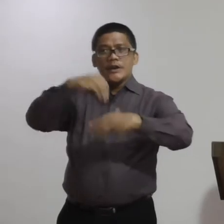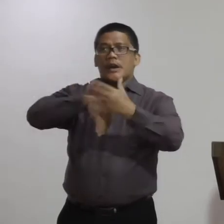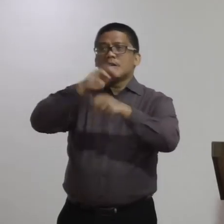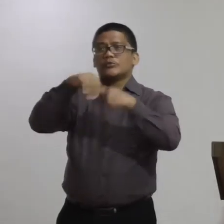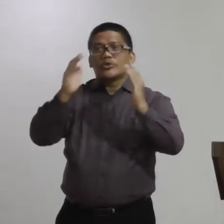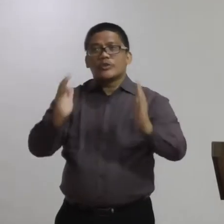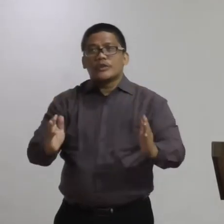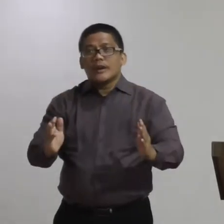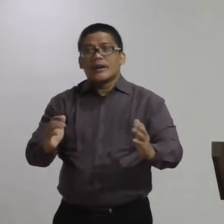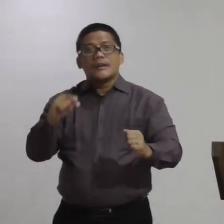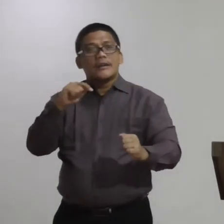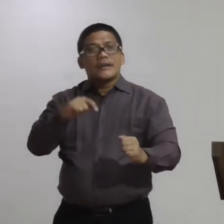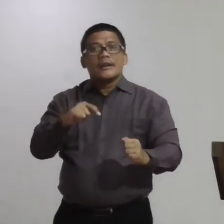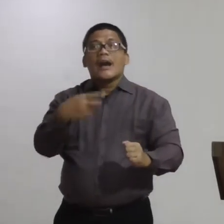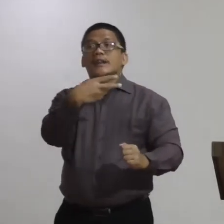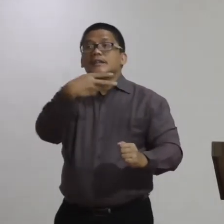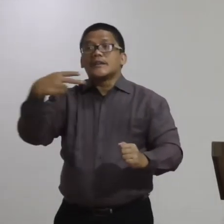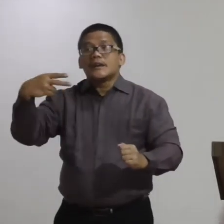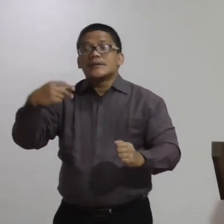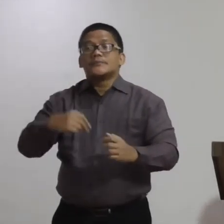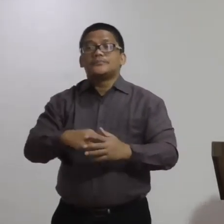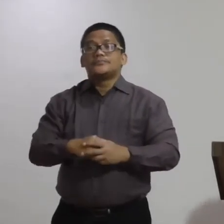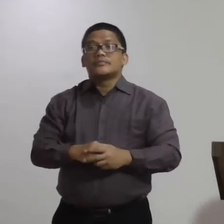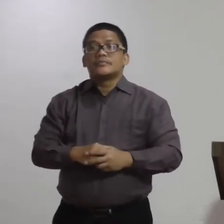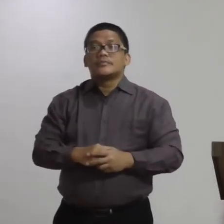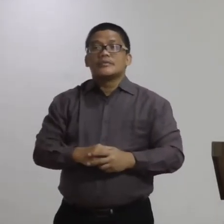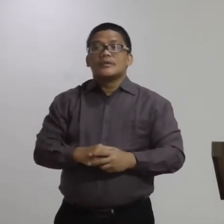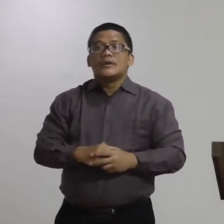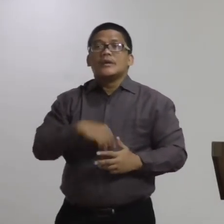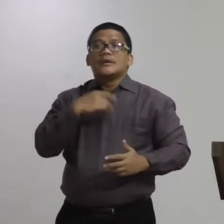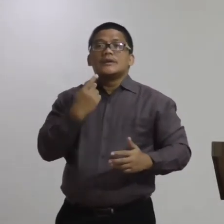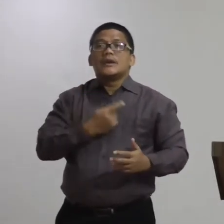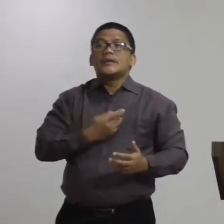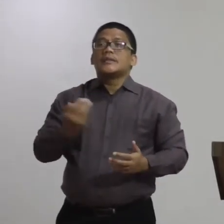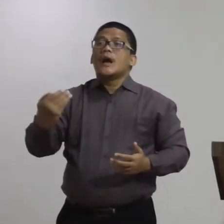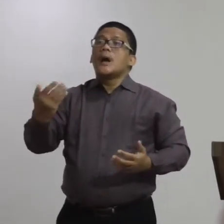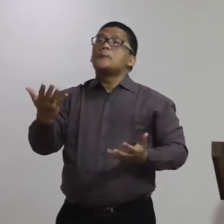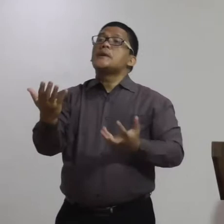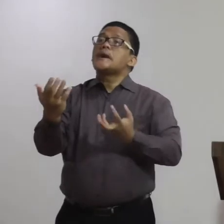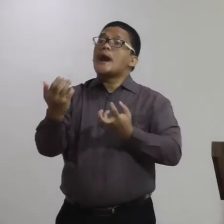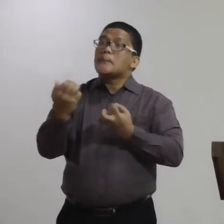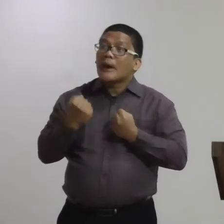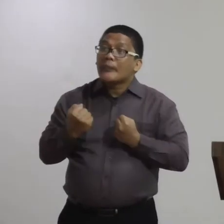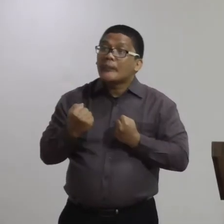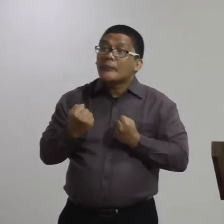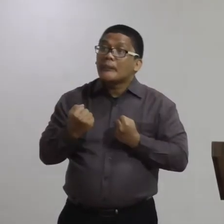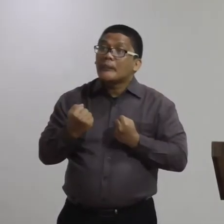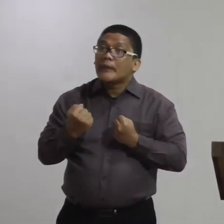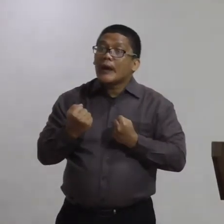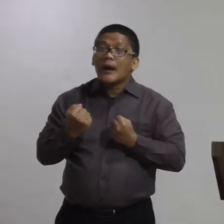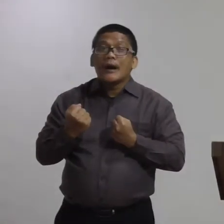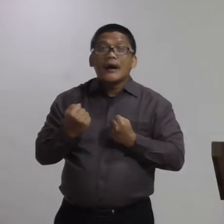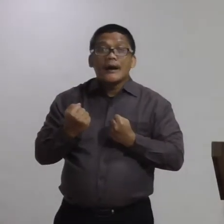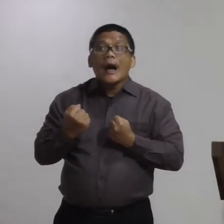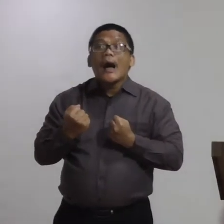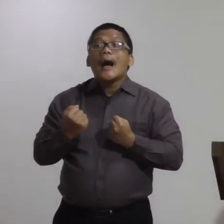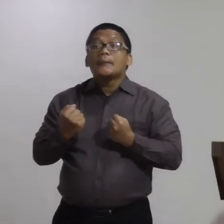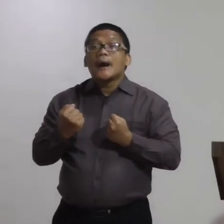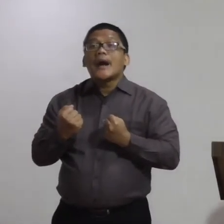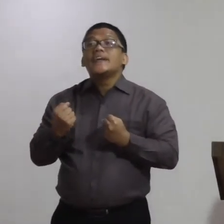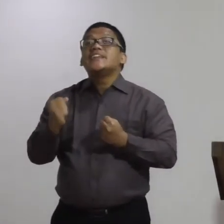sorga, ini berarti bahwa ini kita dapatkan bahwa suasana keintiman dengan